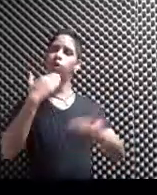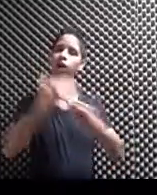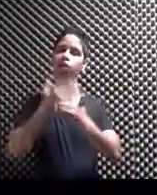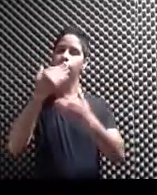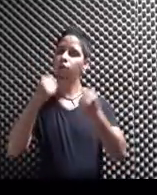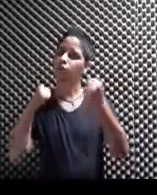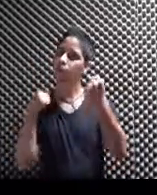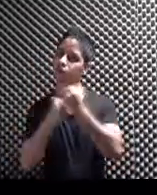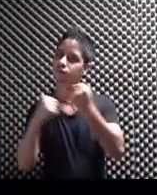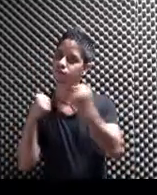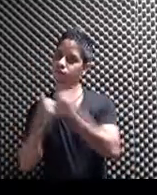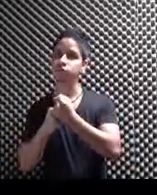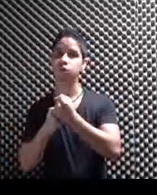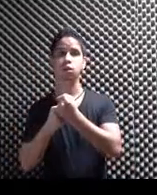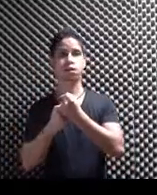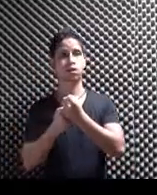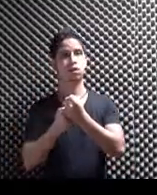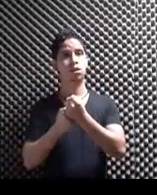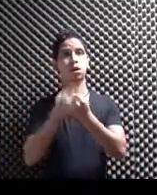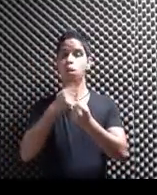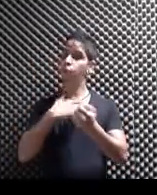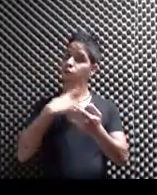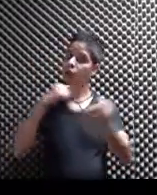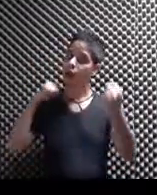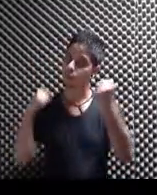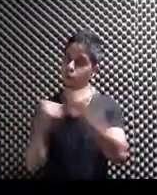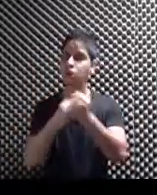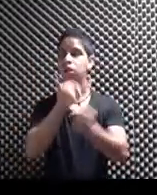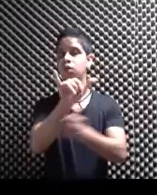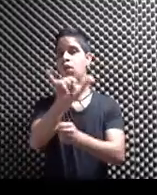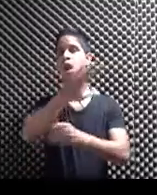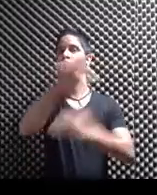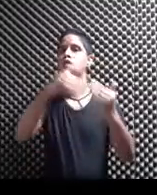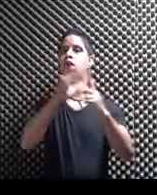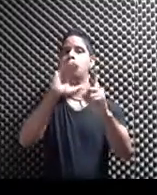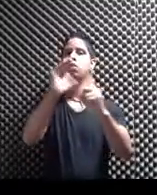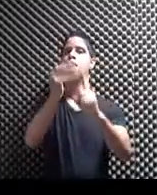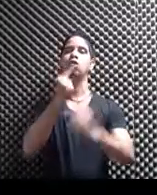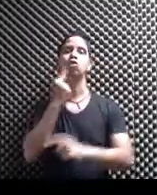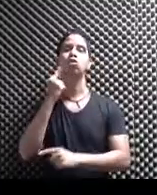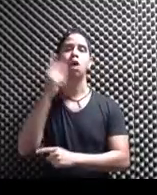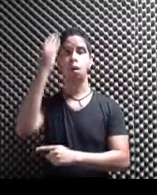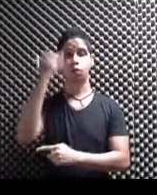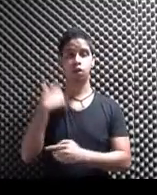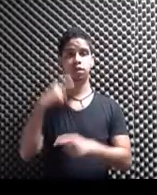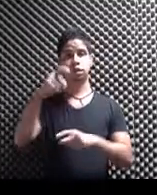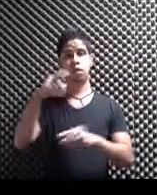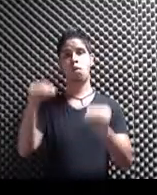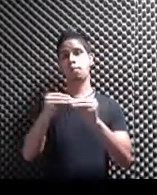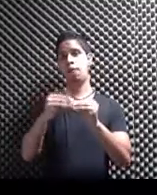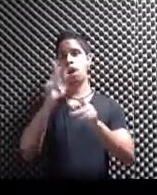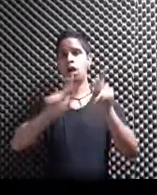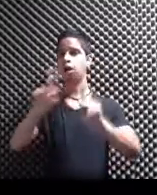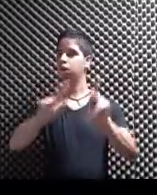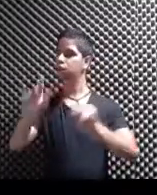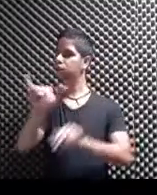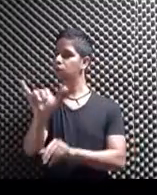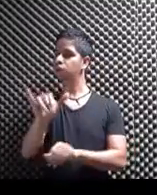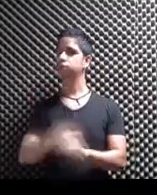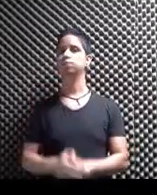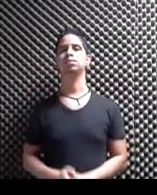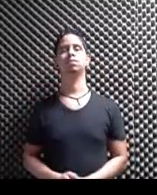apoyarnos De verdad que por apoyar a toda la comunidad porque necesitamos más gente de nosotros gracias a ustedes